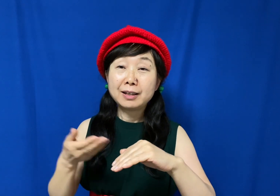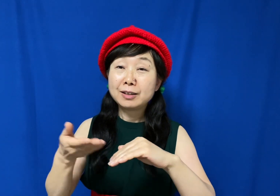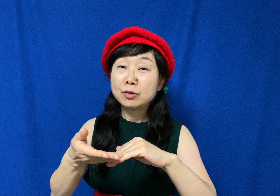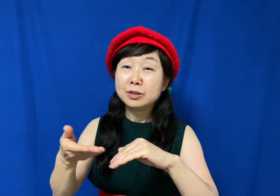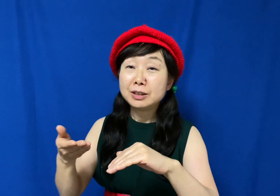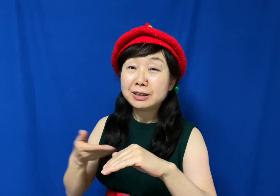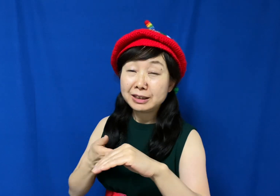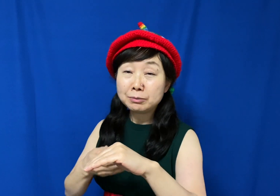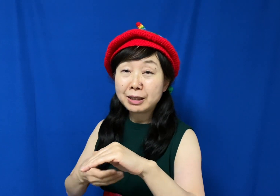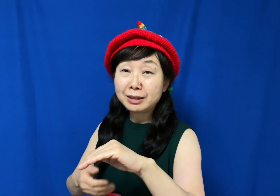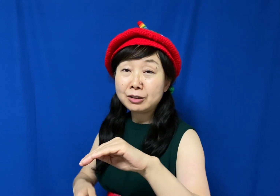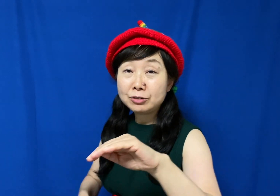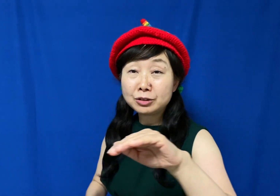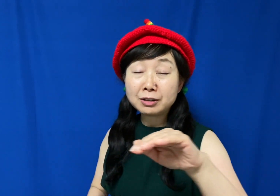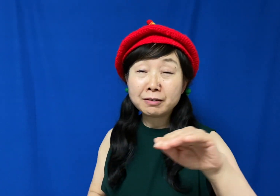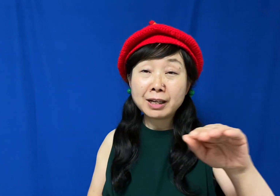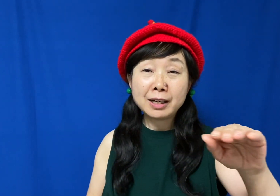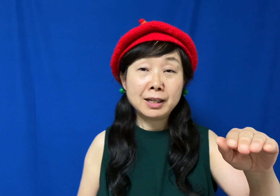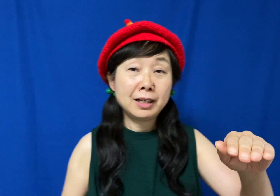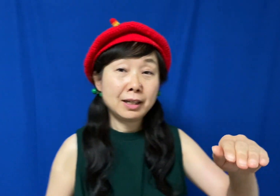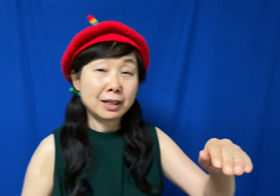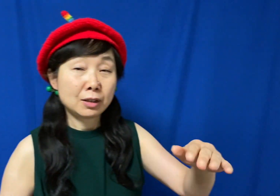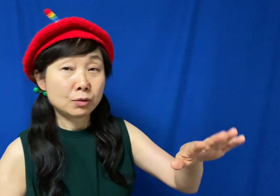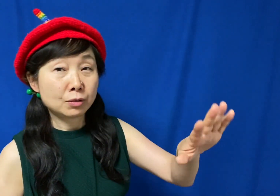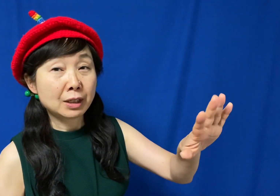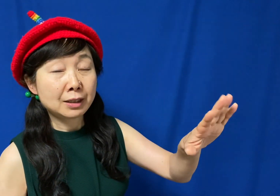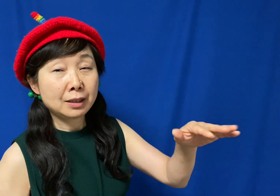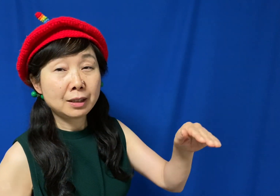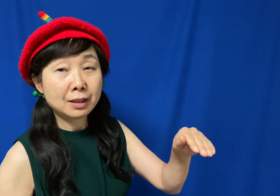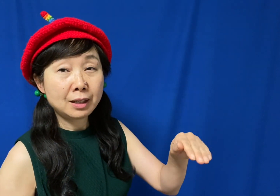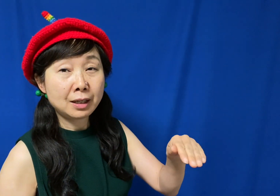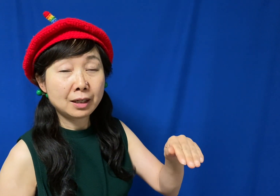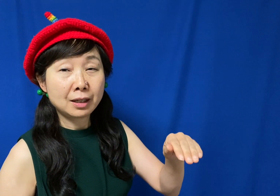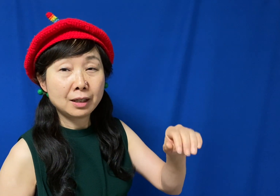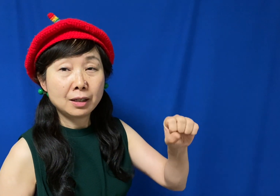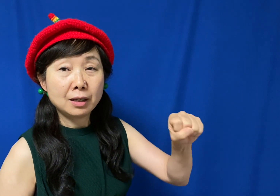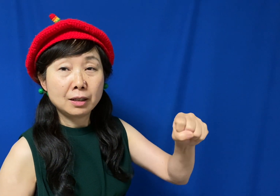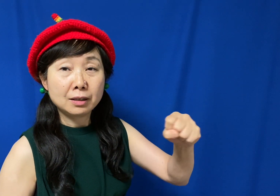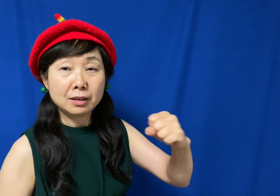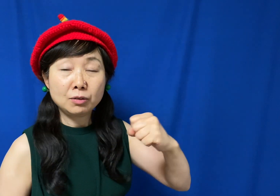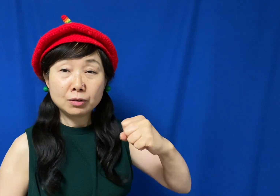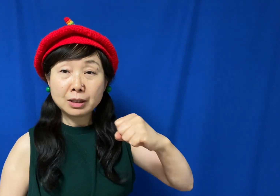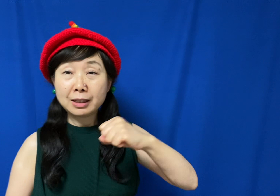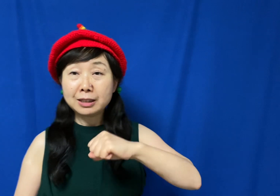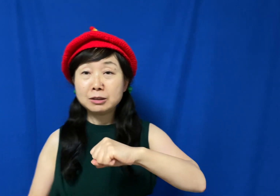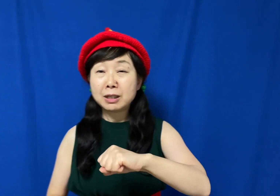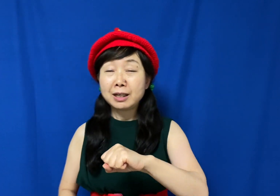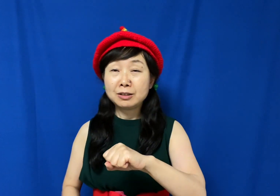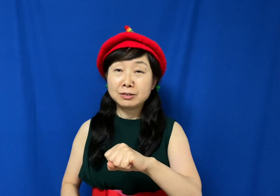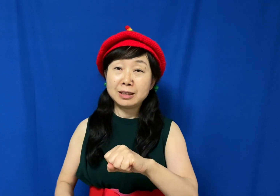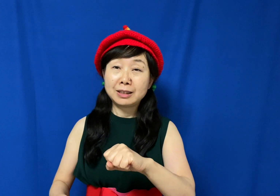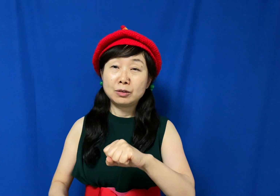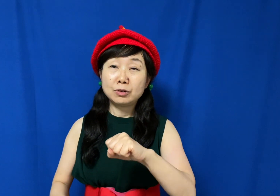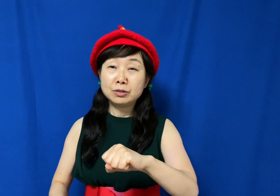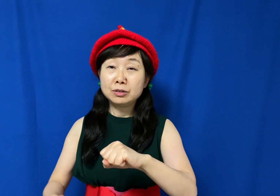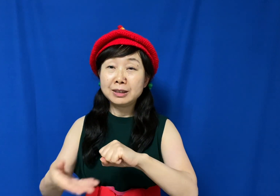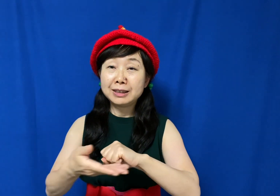島っていう手話は片手でいろんなね島があるんですけど、グーにし